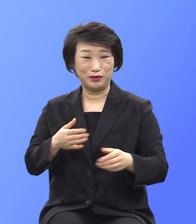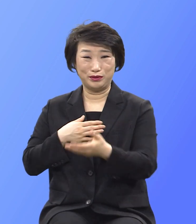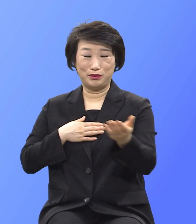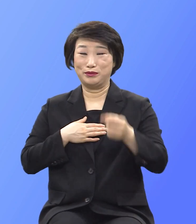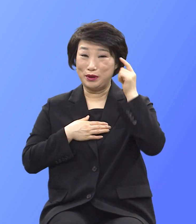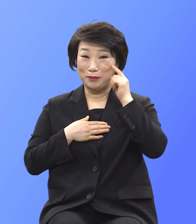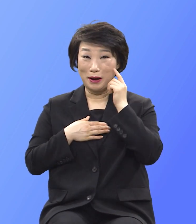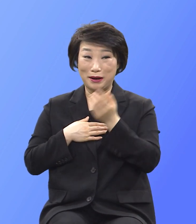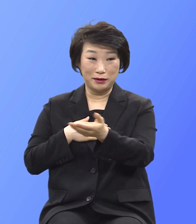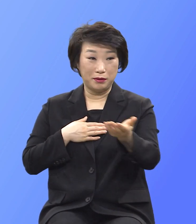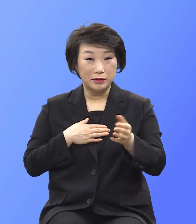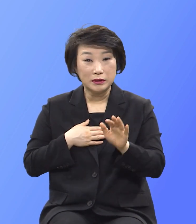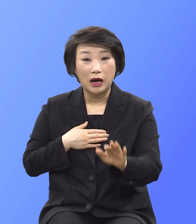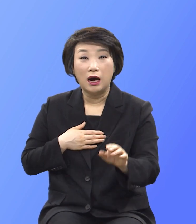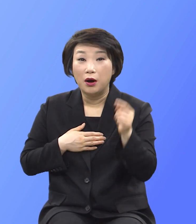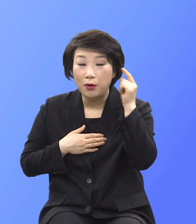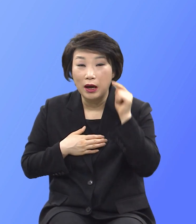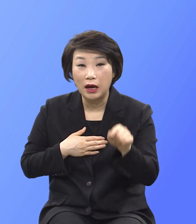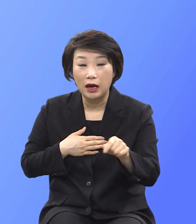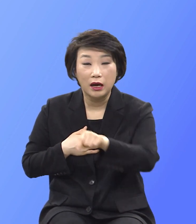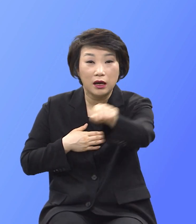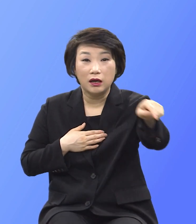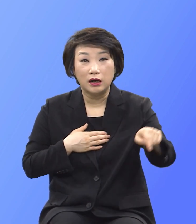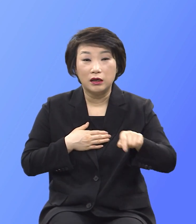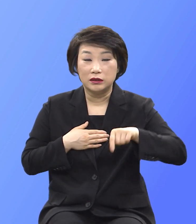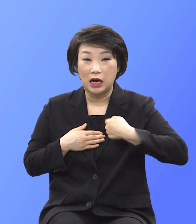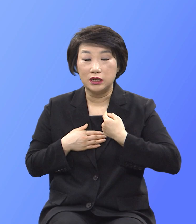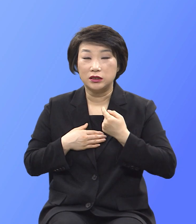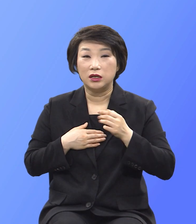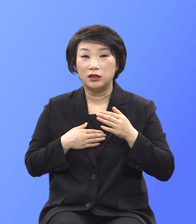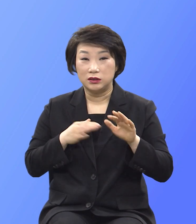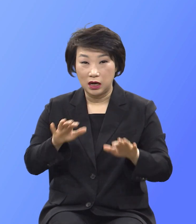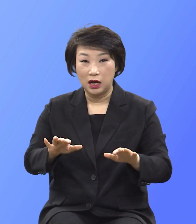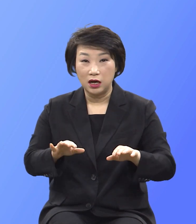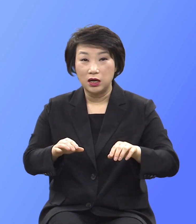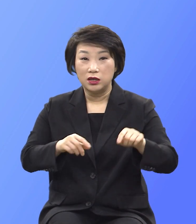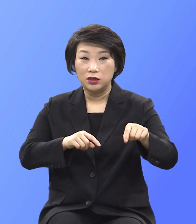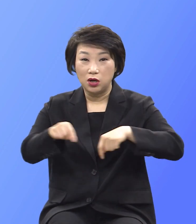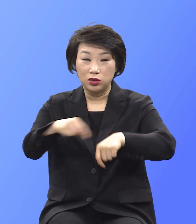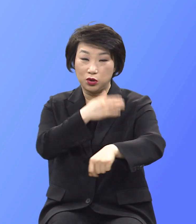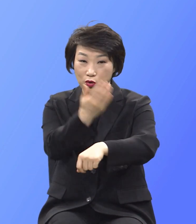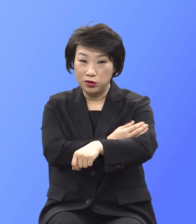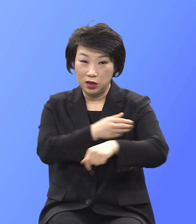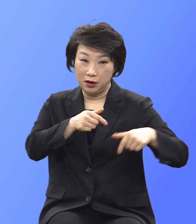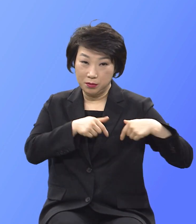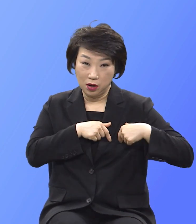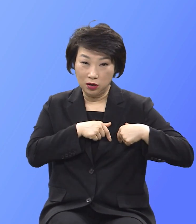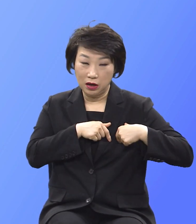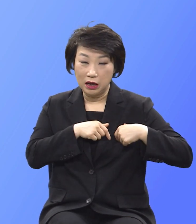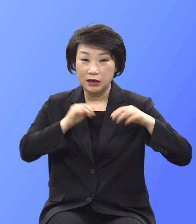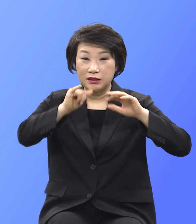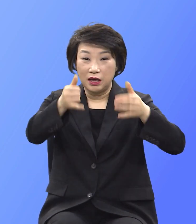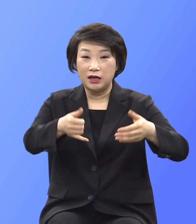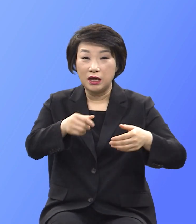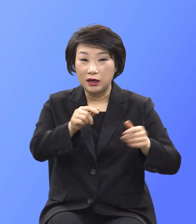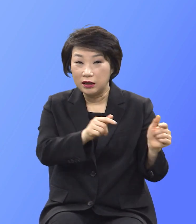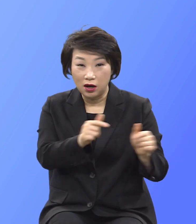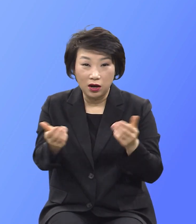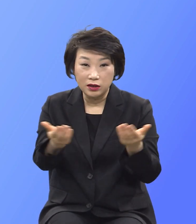들어라 이 말입니다. 왜 자기 자신의 그 권세, 명예, 세상